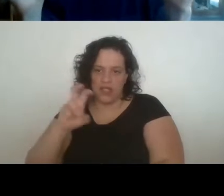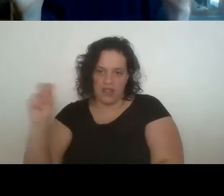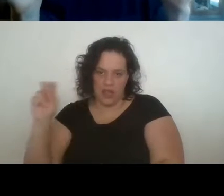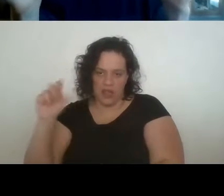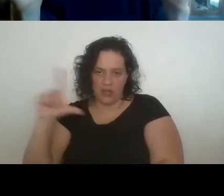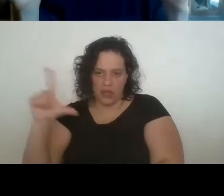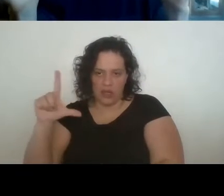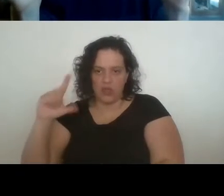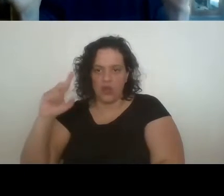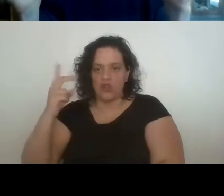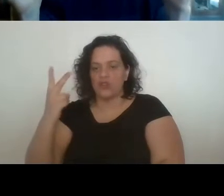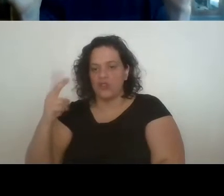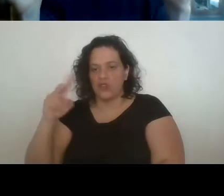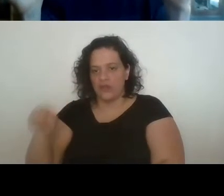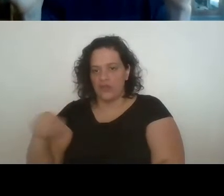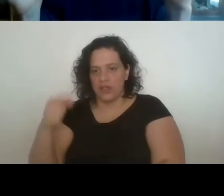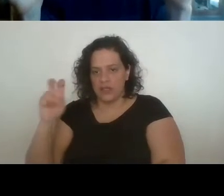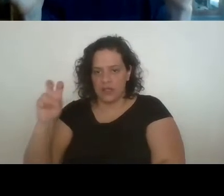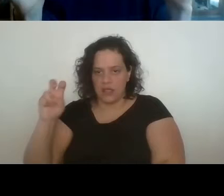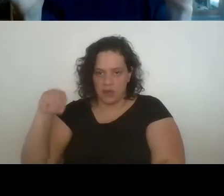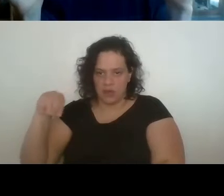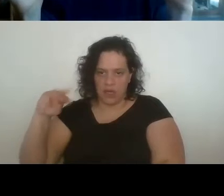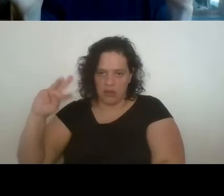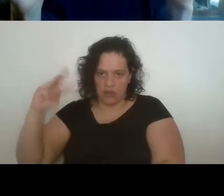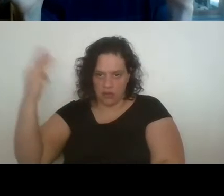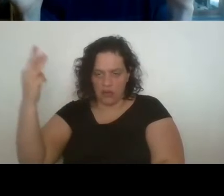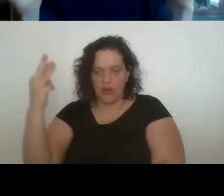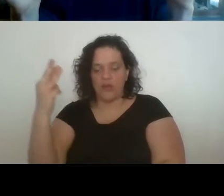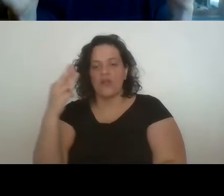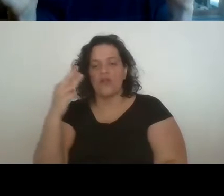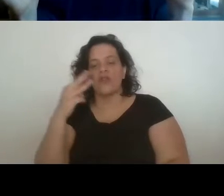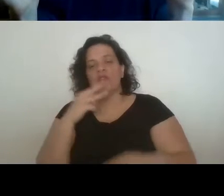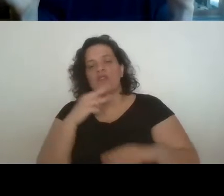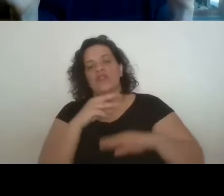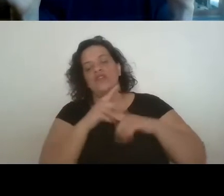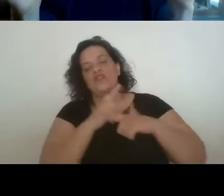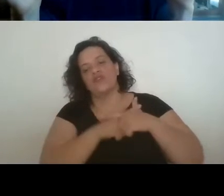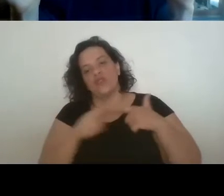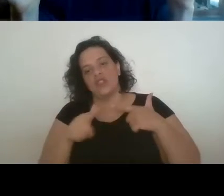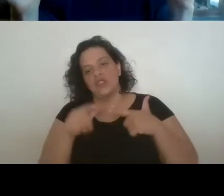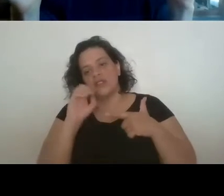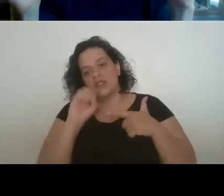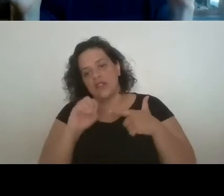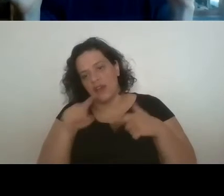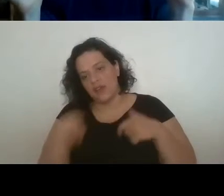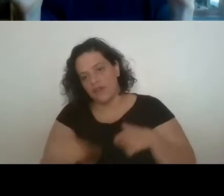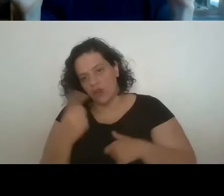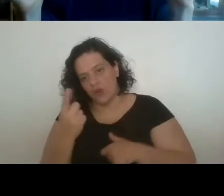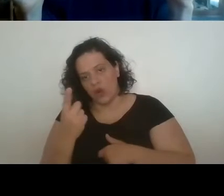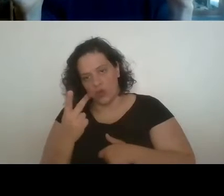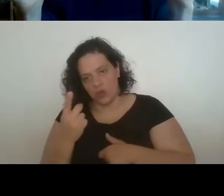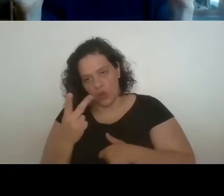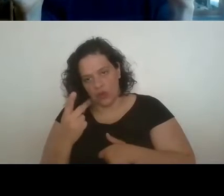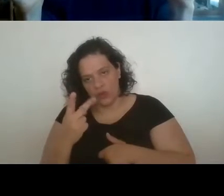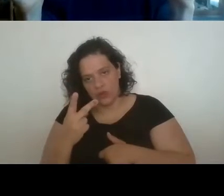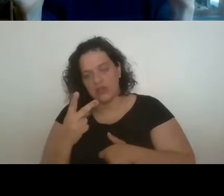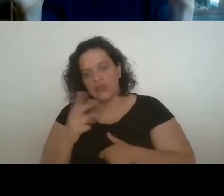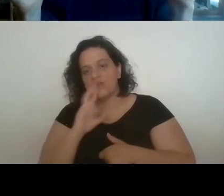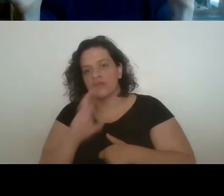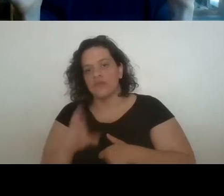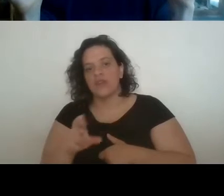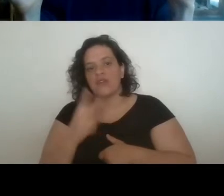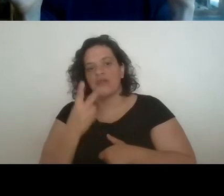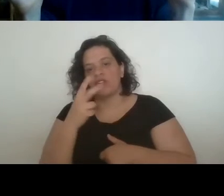sobre 0,12, tá? E aí isso vai me dar 20,8